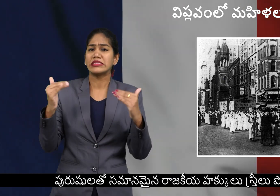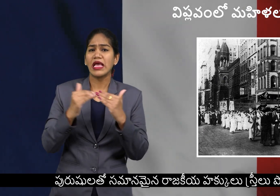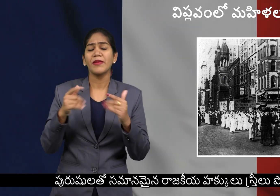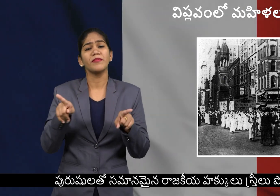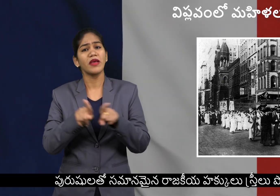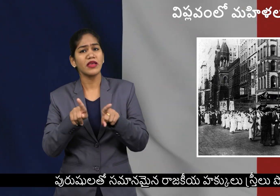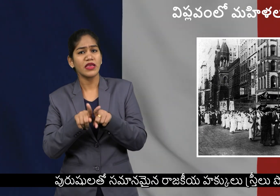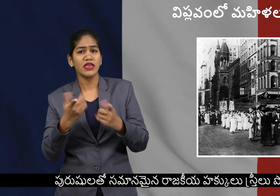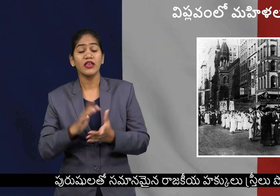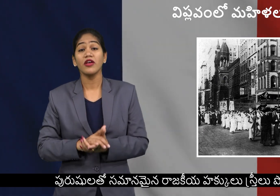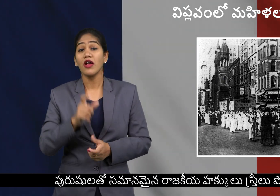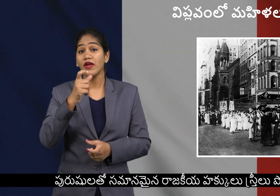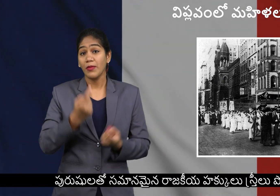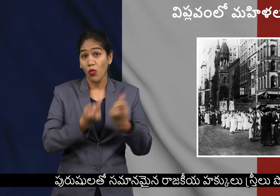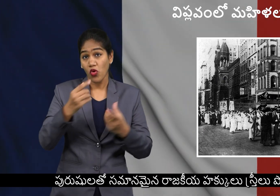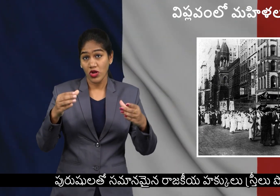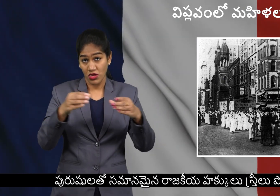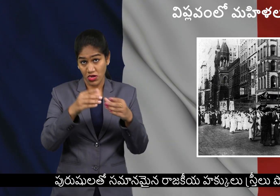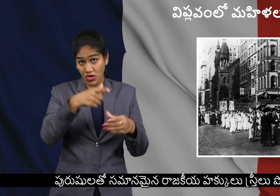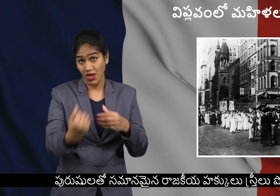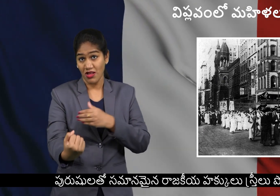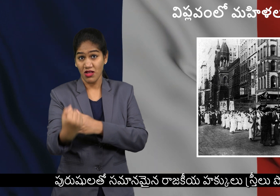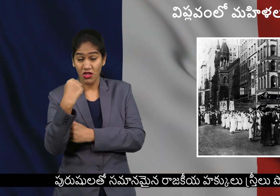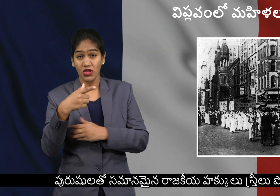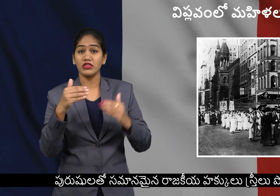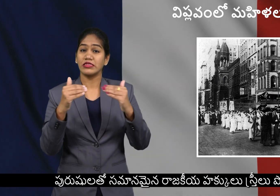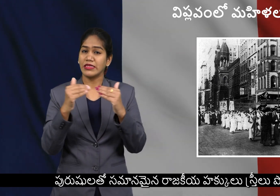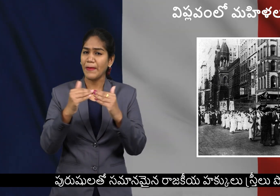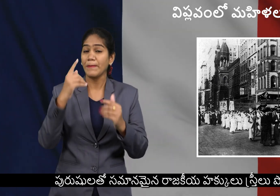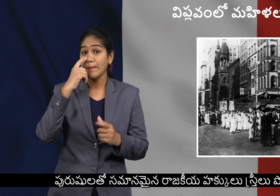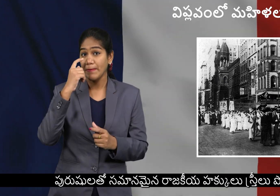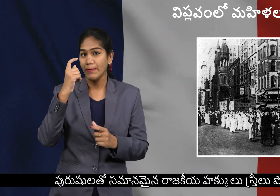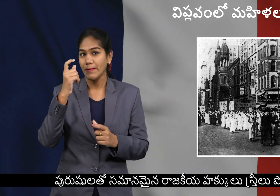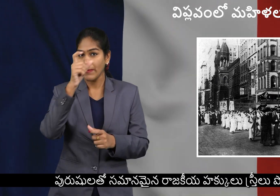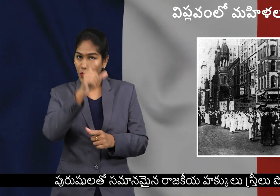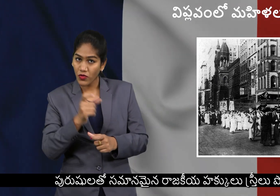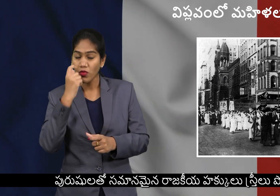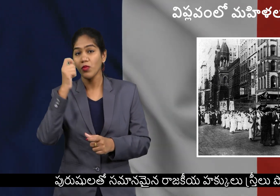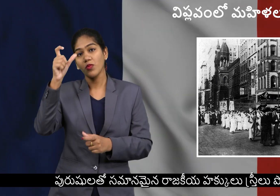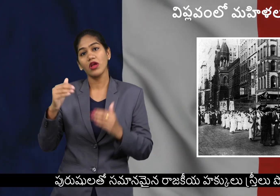పురుషులతో సమానమైన రాజకీయ హక్కులు స్త్రీలు పొందాలనేది